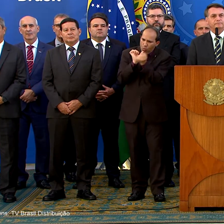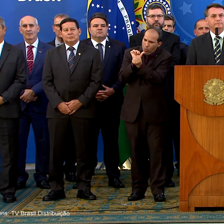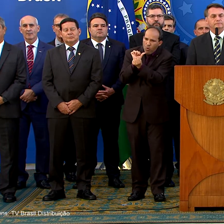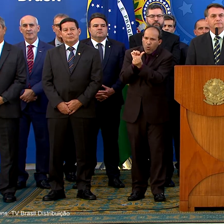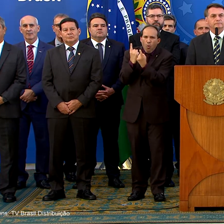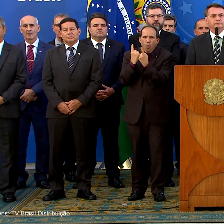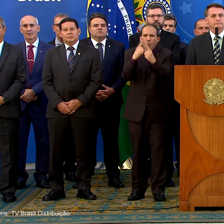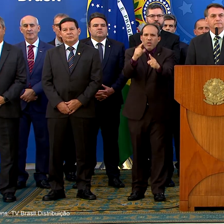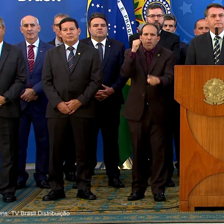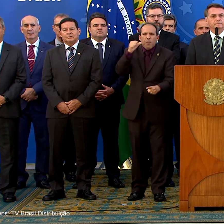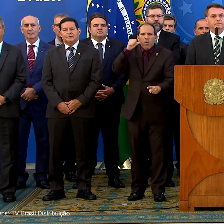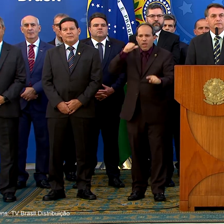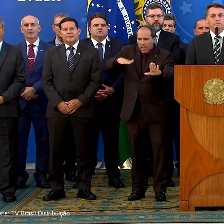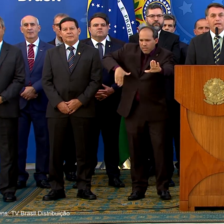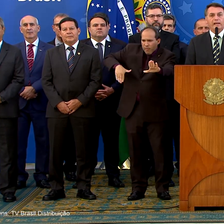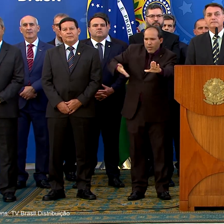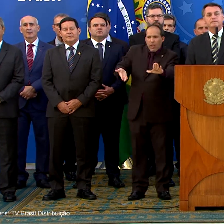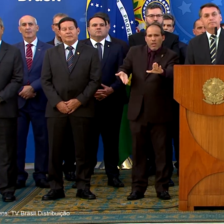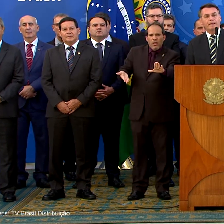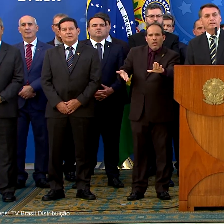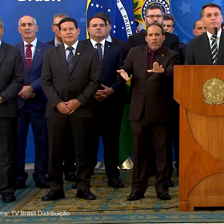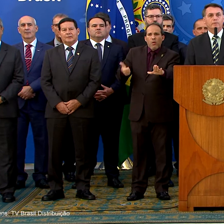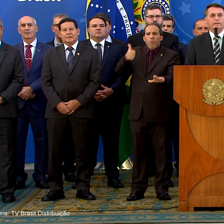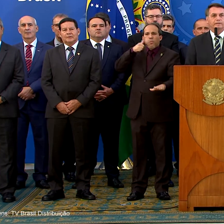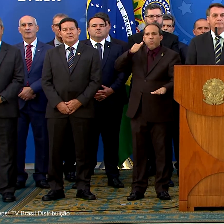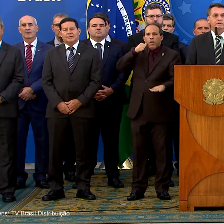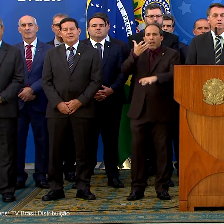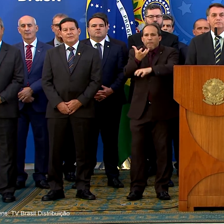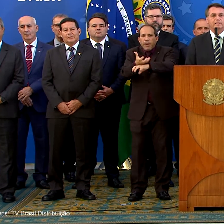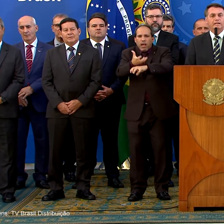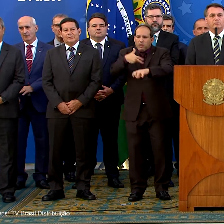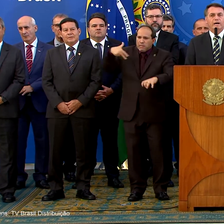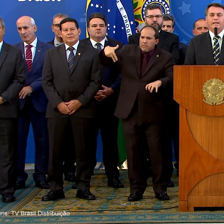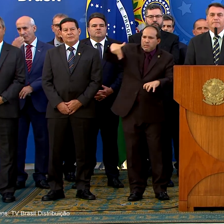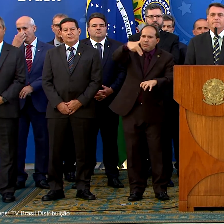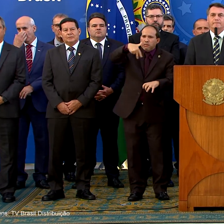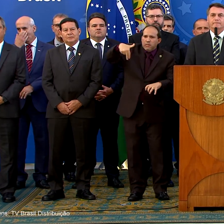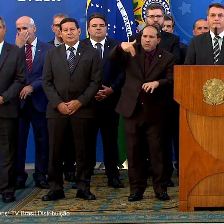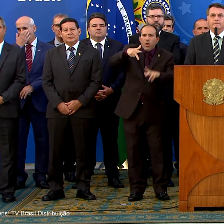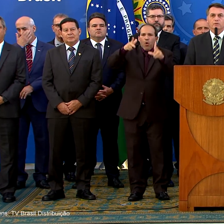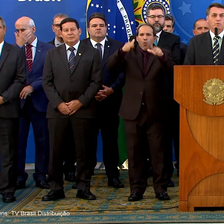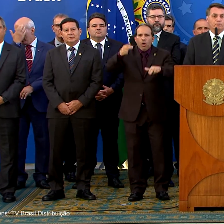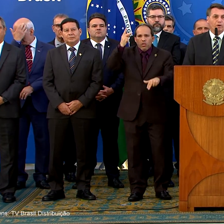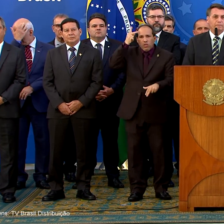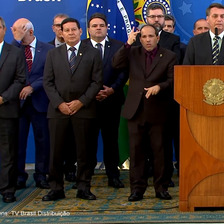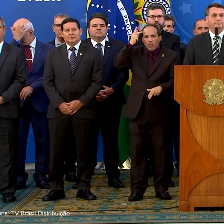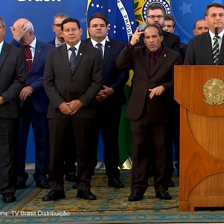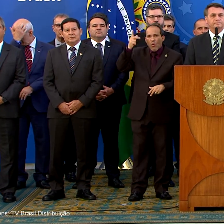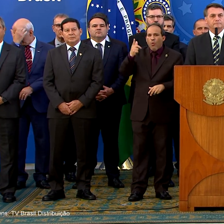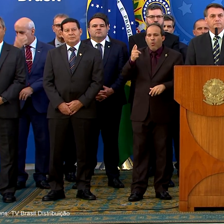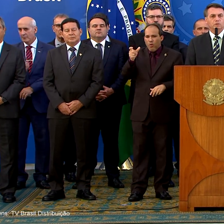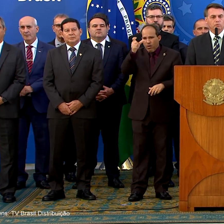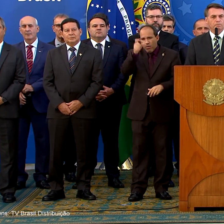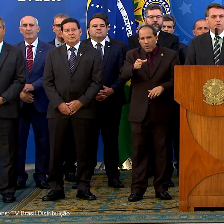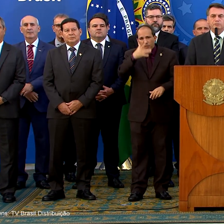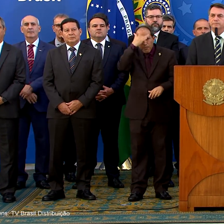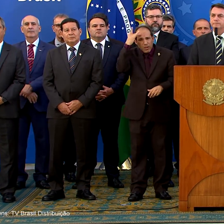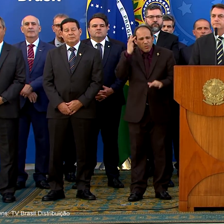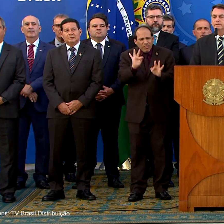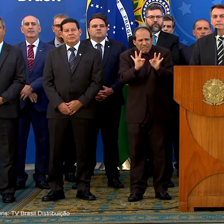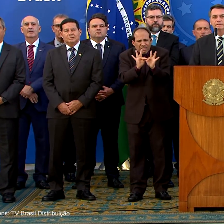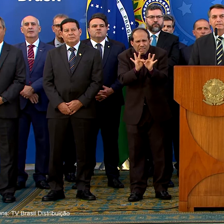na praia as mulheres em praça pública como de araraquara o pobre